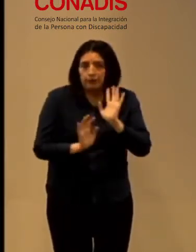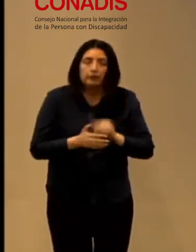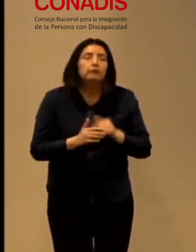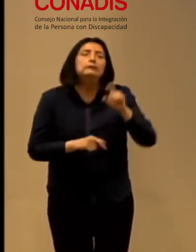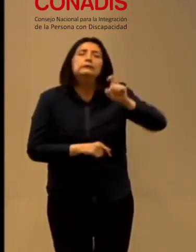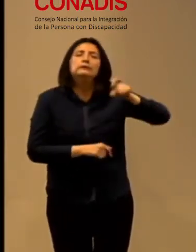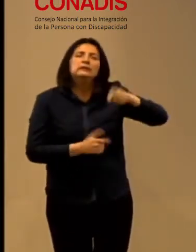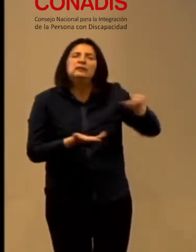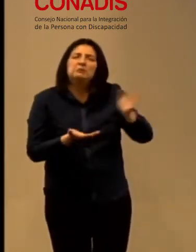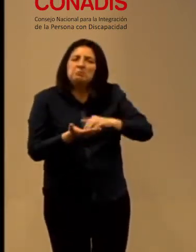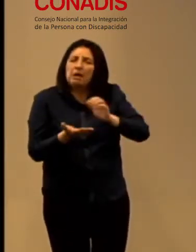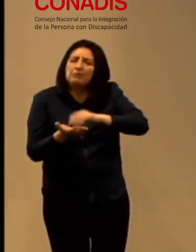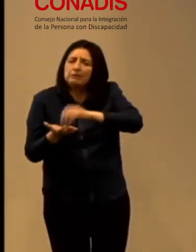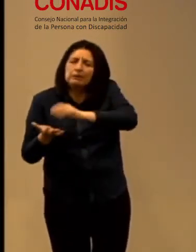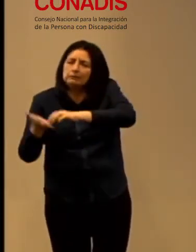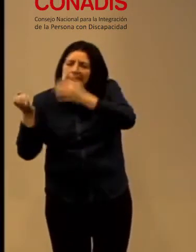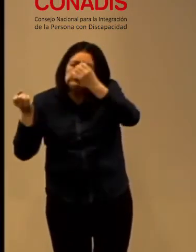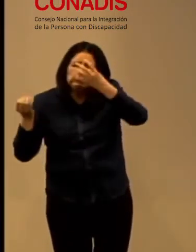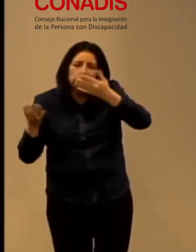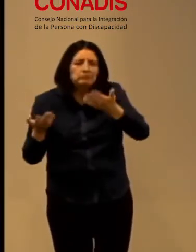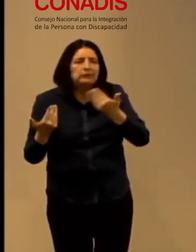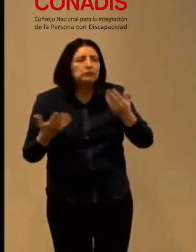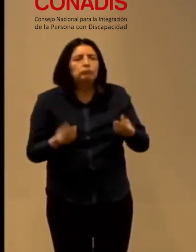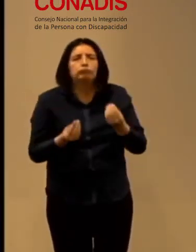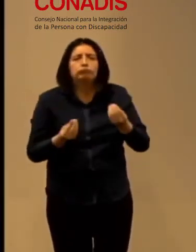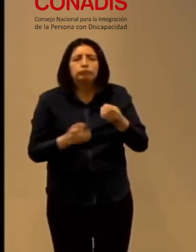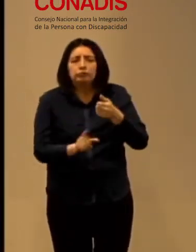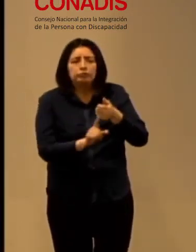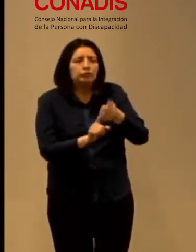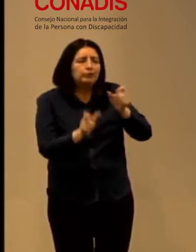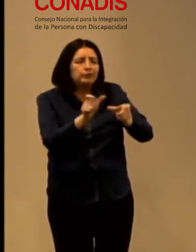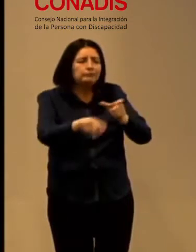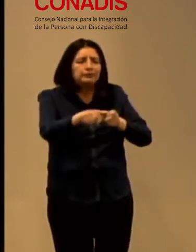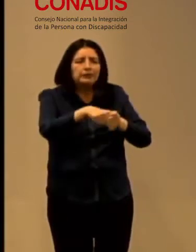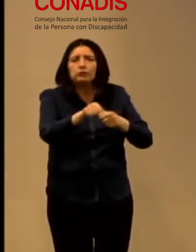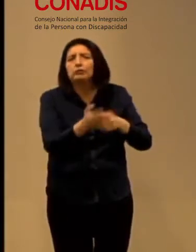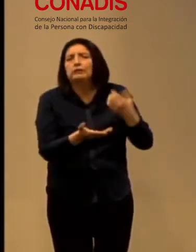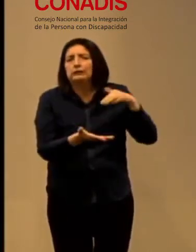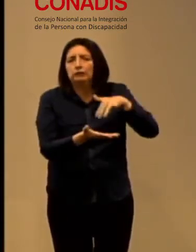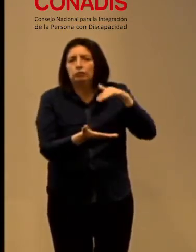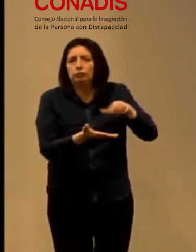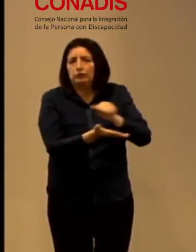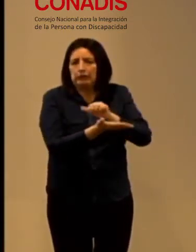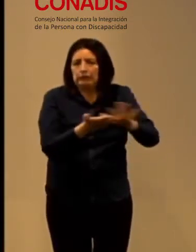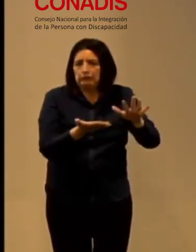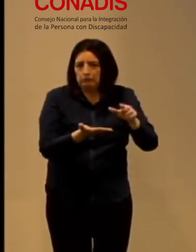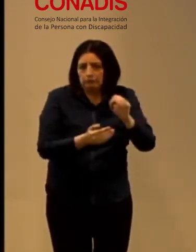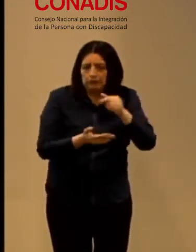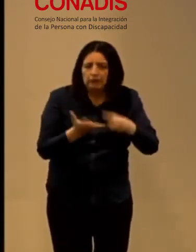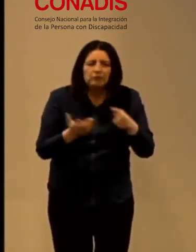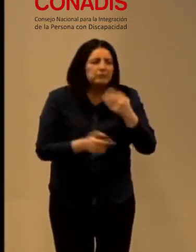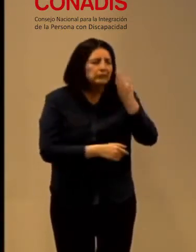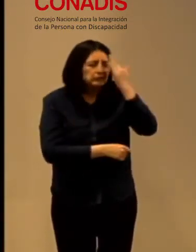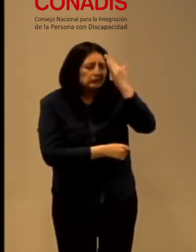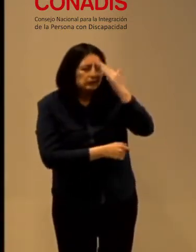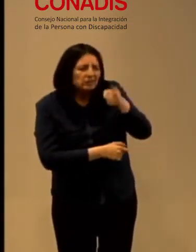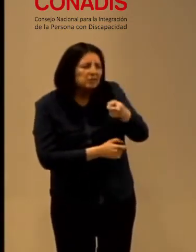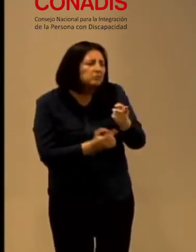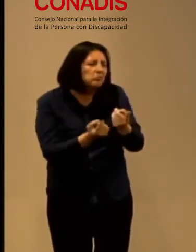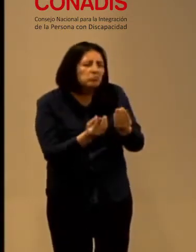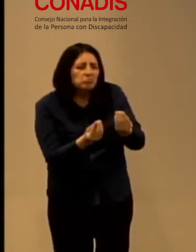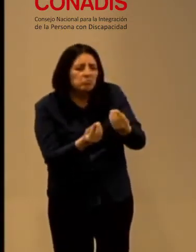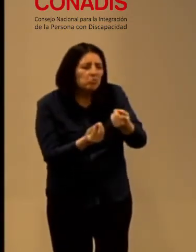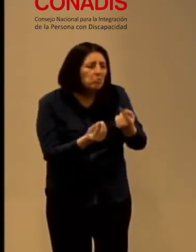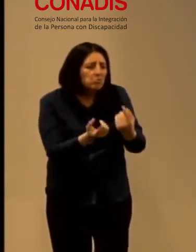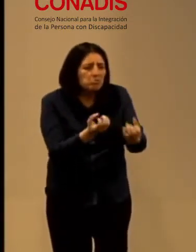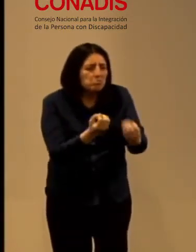necesitamos generar mejor y mayor información sobre nuestra propia población beneficiaria para conocer cómo es su experiencia en la